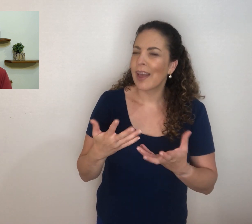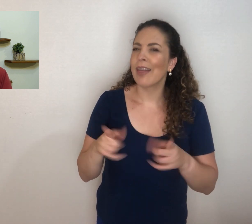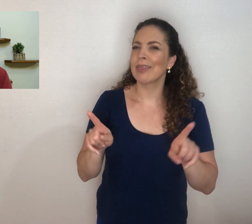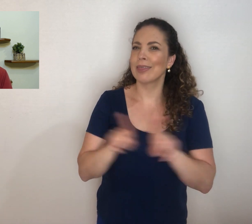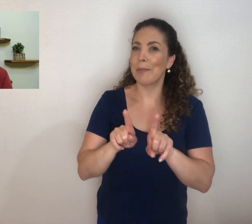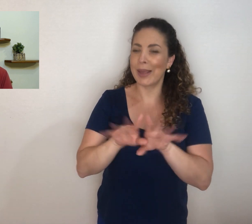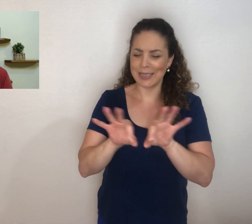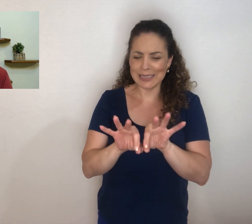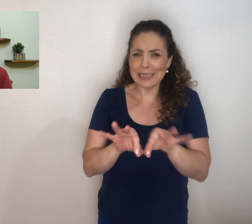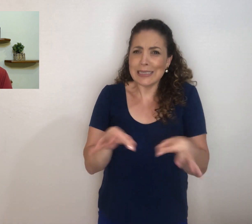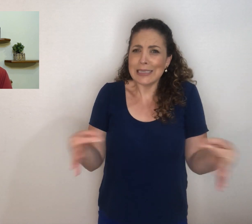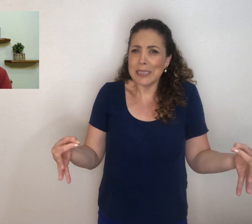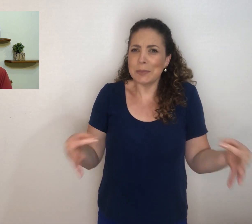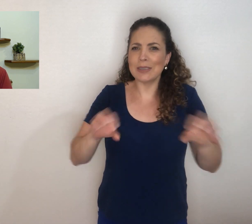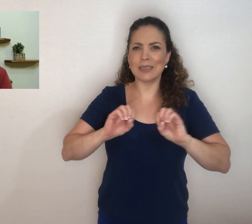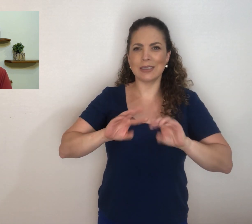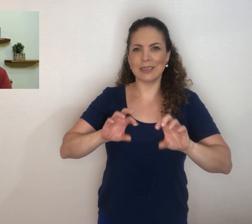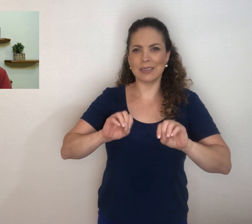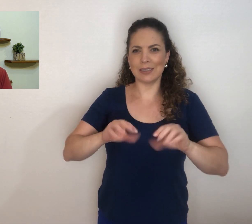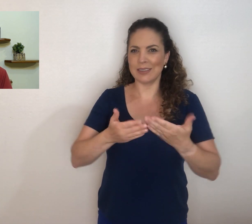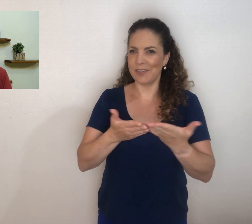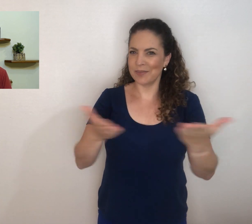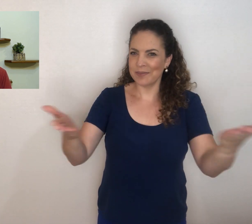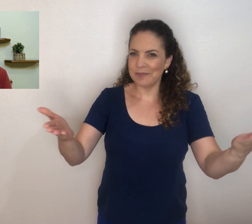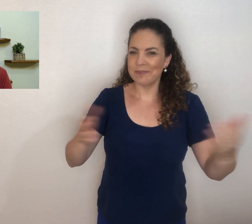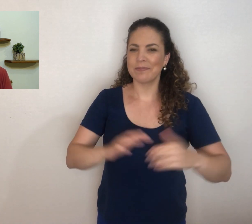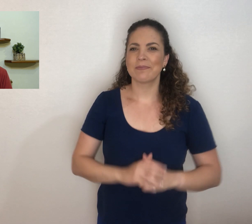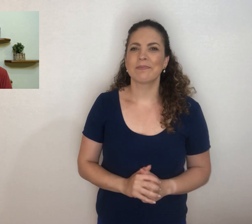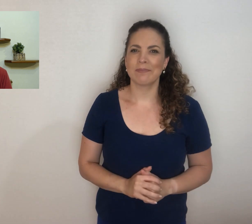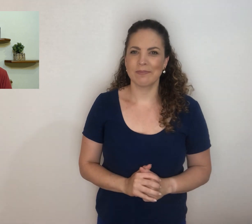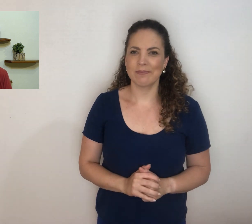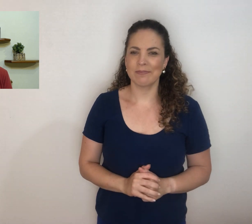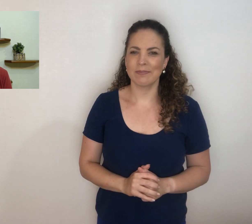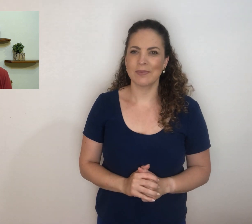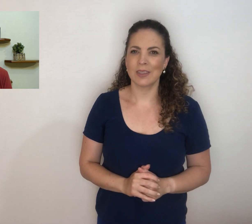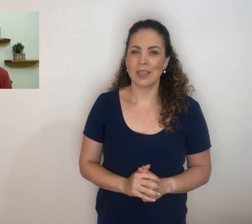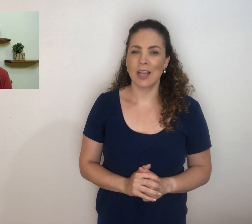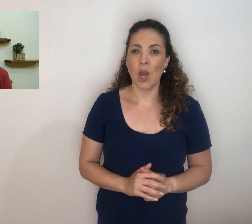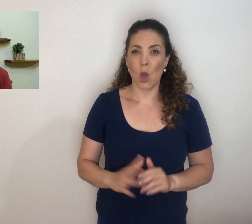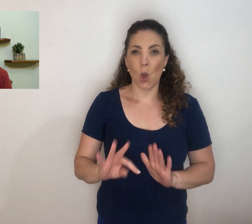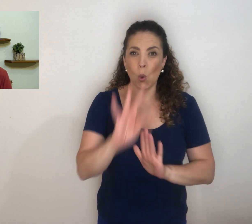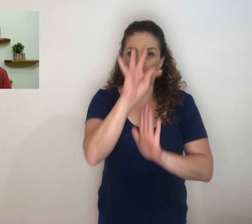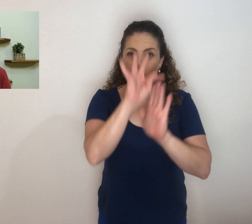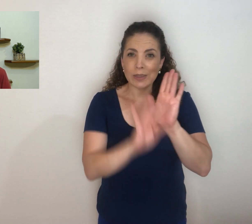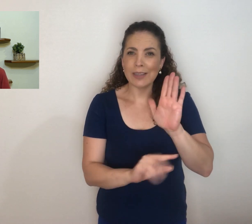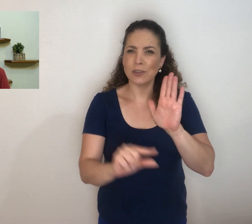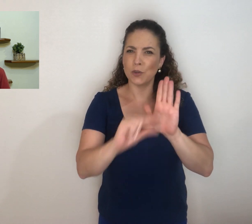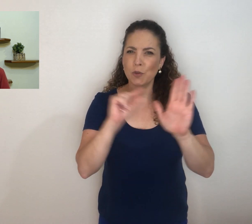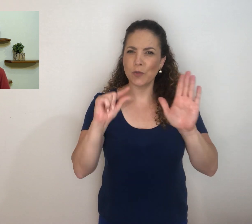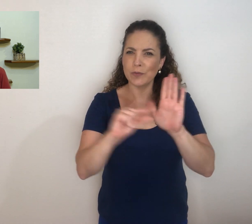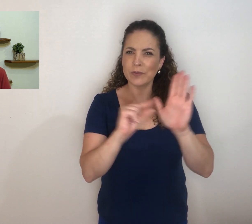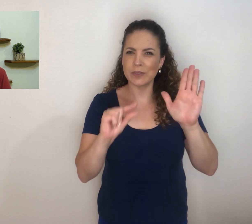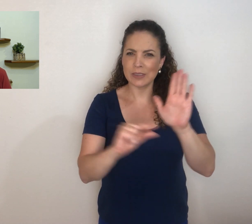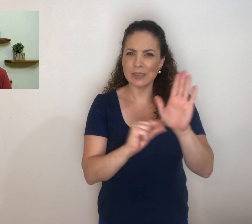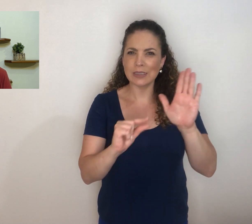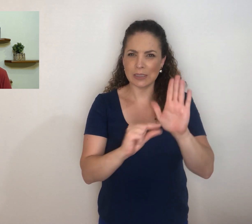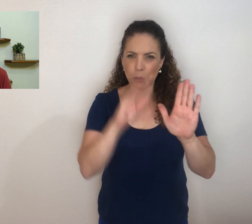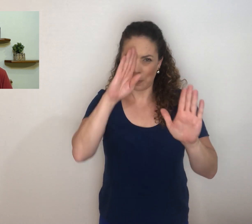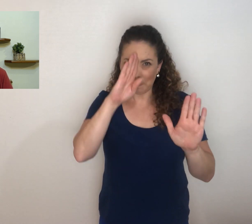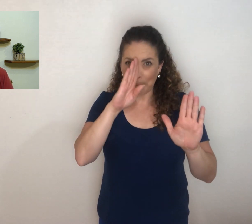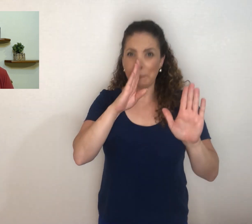buscando ser simples. Vamos analisar os textos principais aqui com vocês,